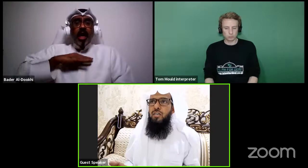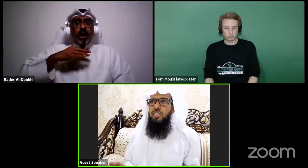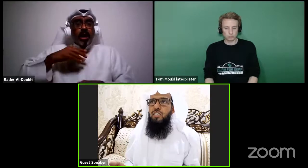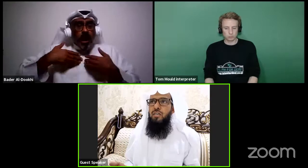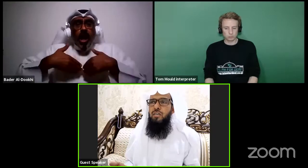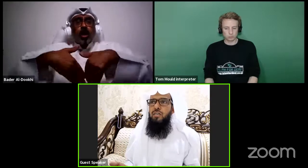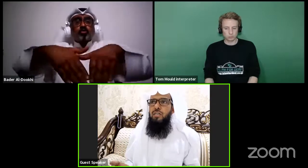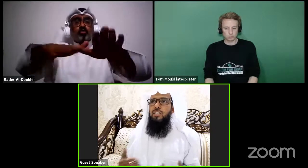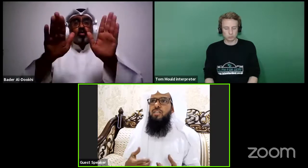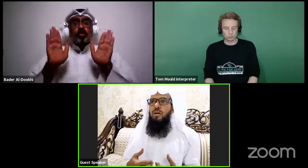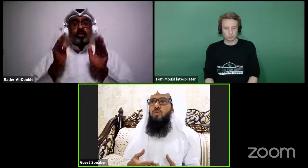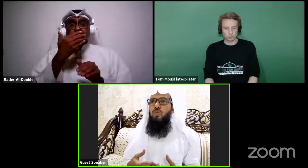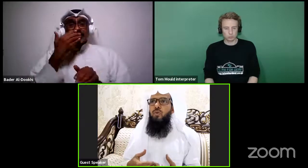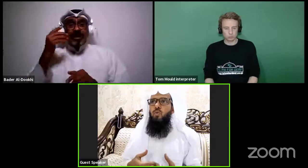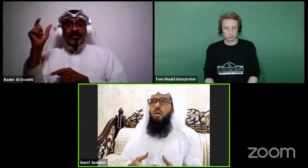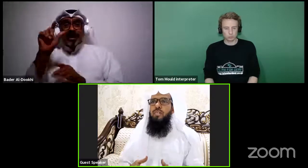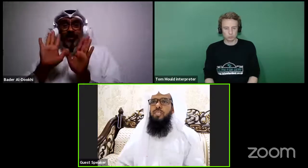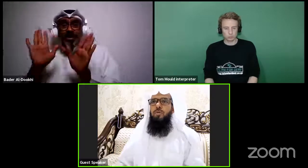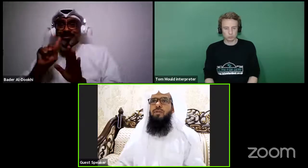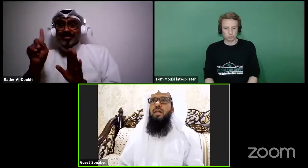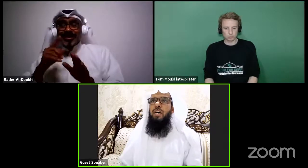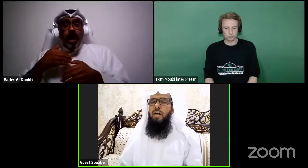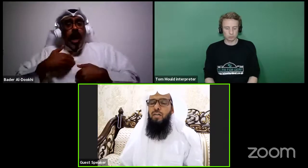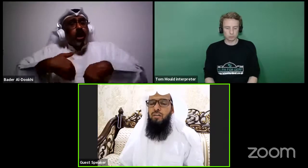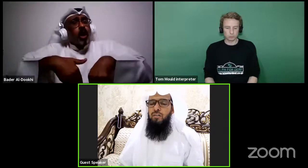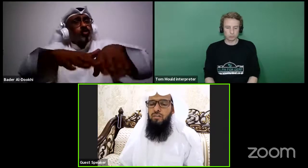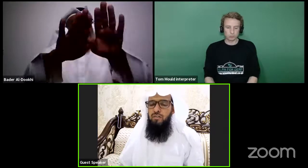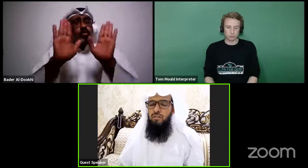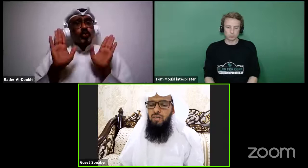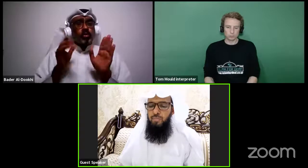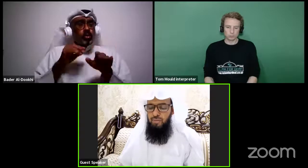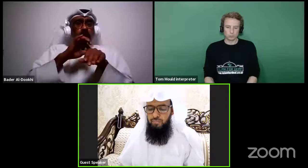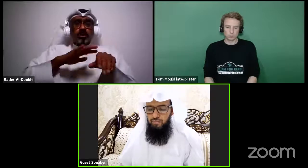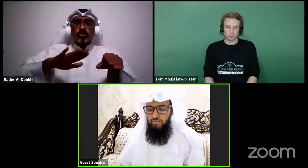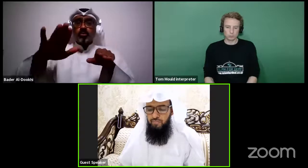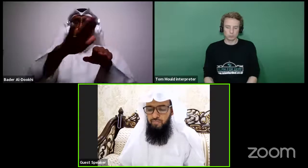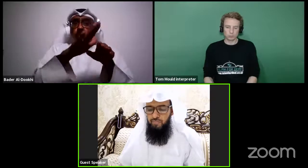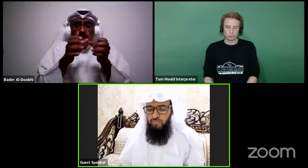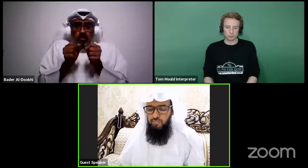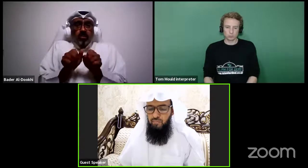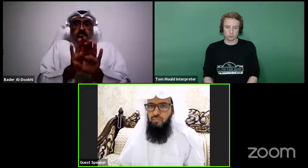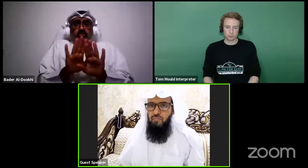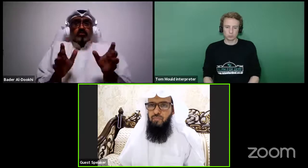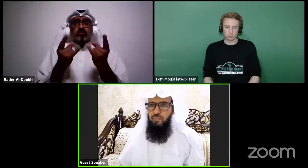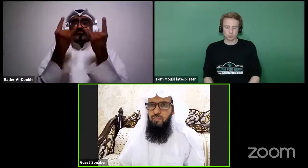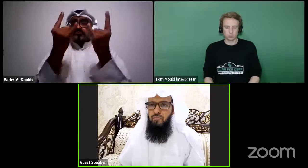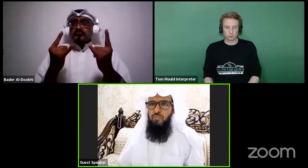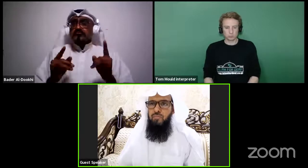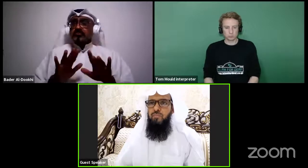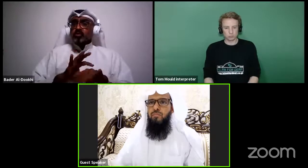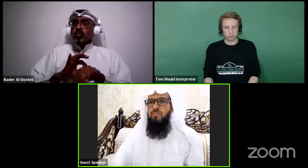كلها نسلم ويسلم منا الخلائق. نعم.